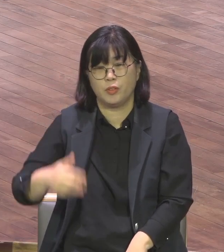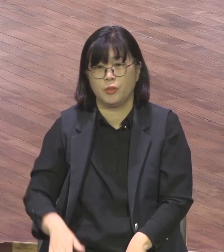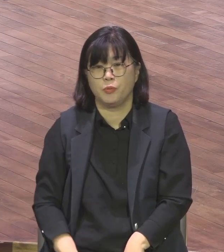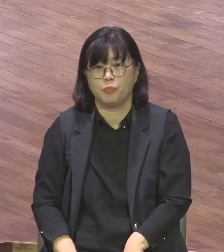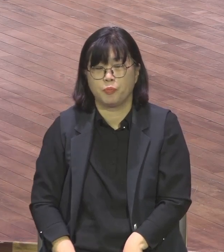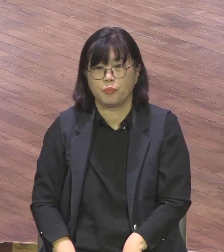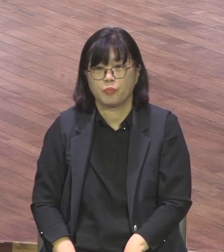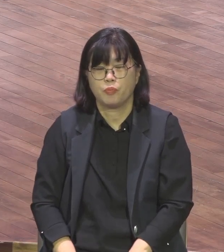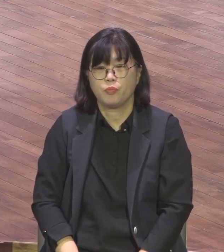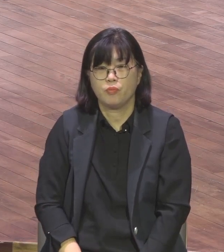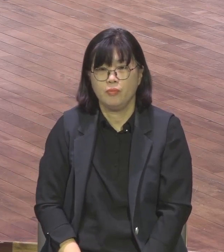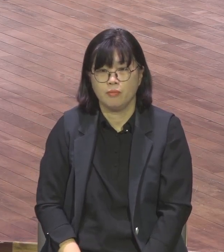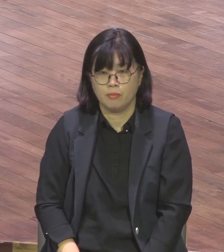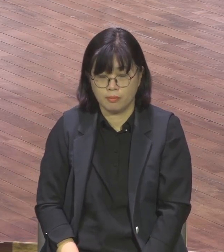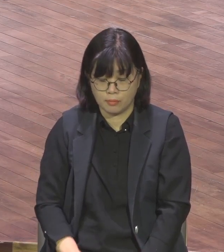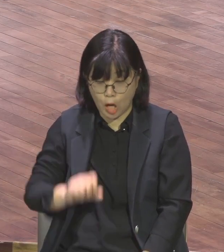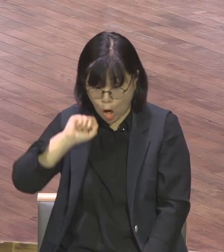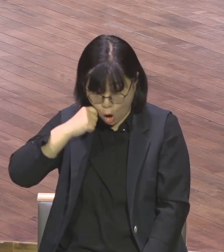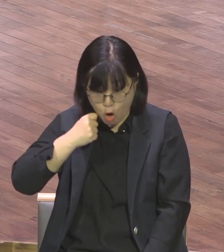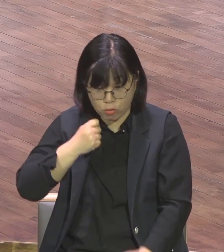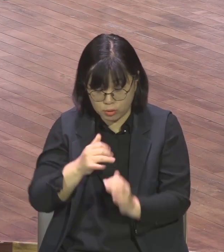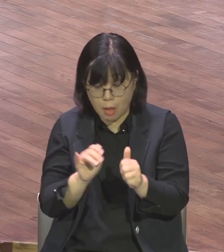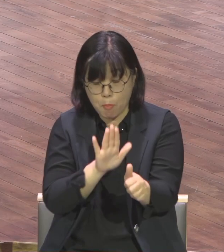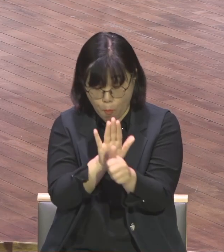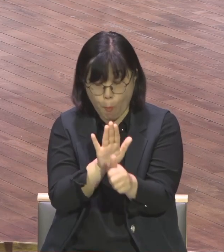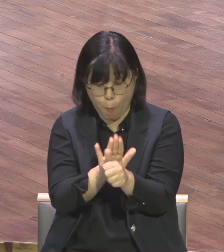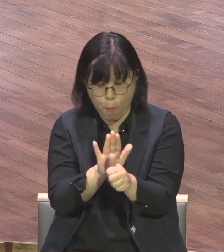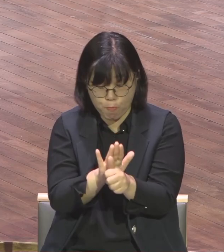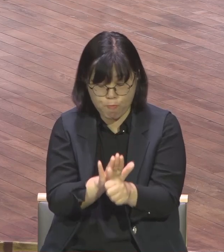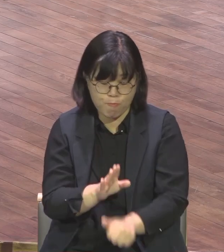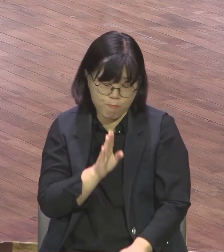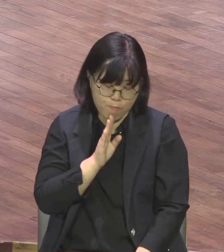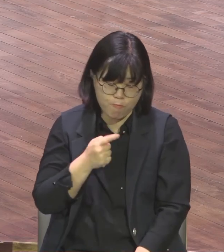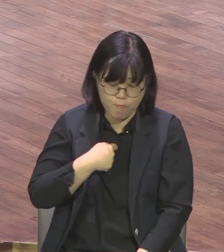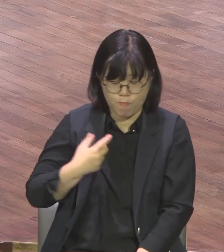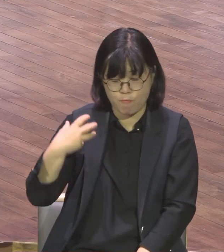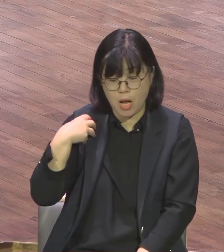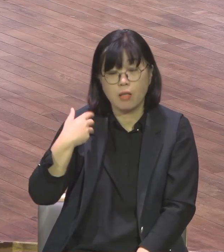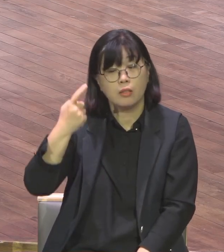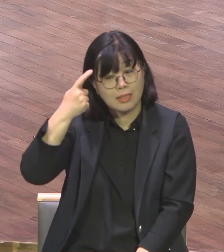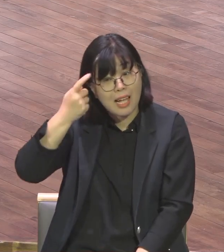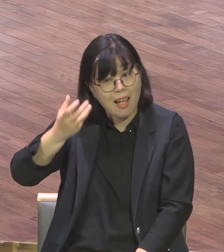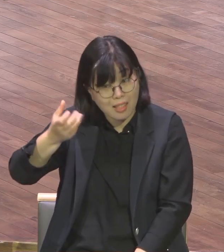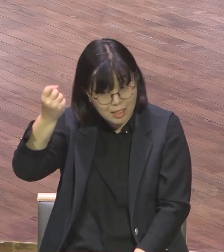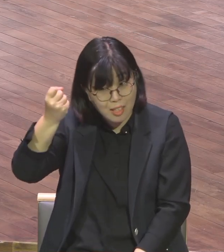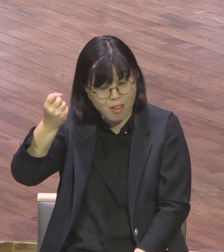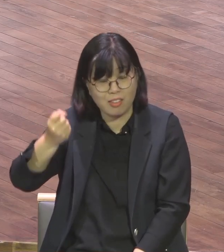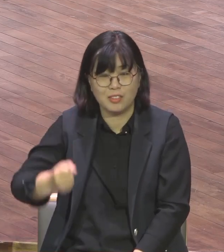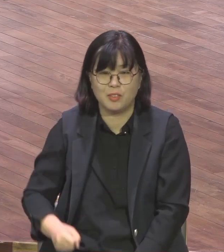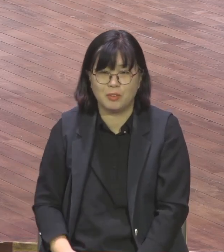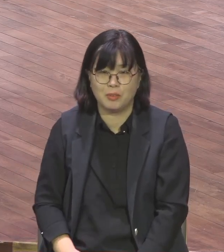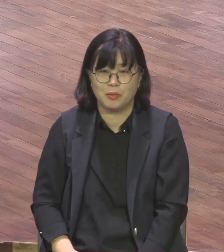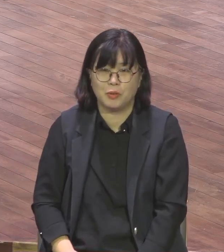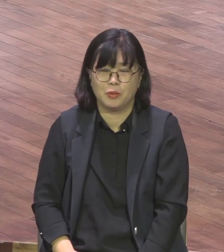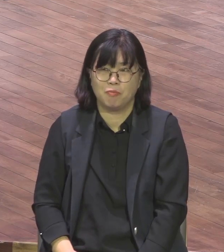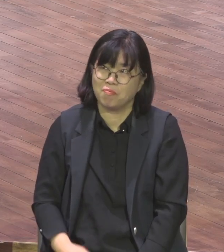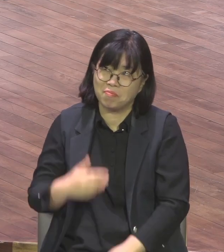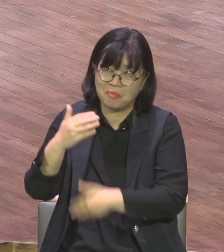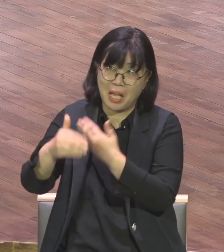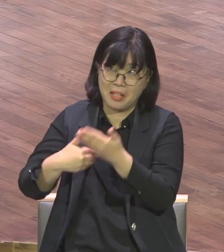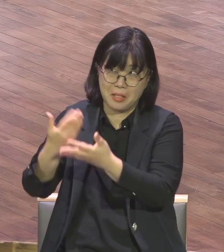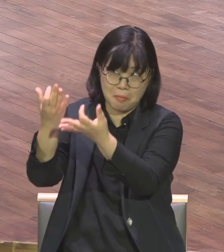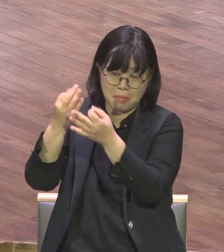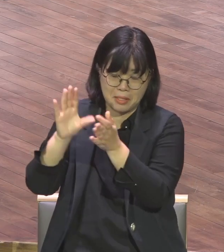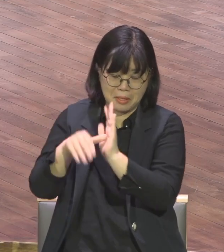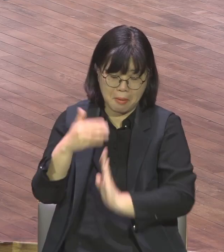굉장히 그렇게 구제를 많이 했습니다. 이걸 경건의 행위라고 생각해서, 이것이